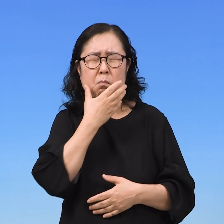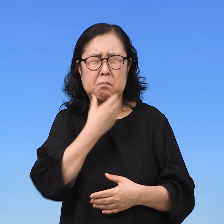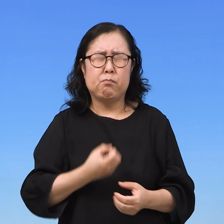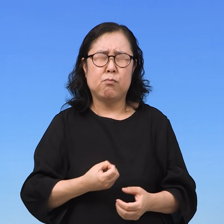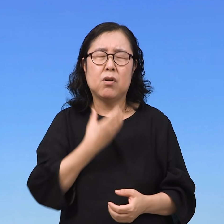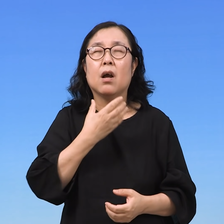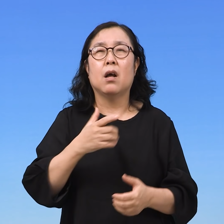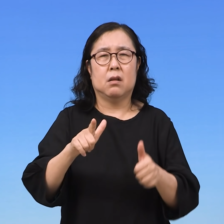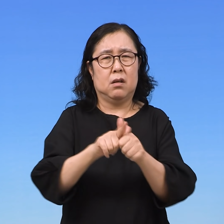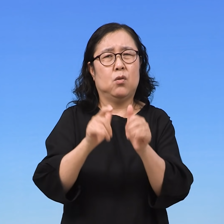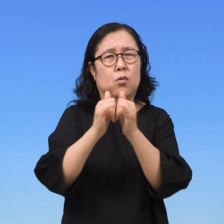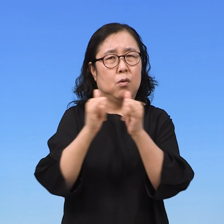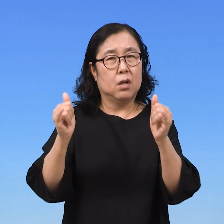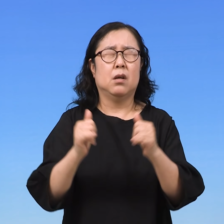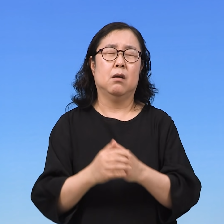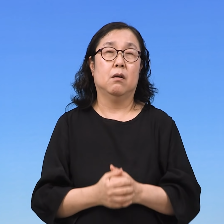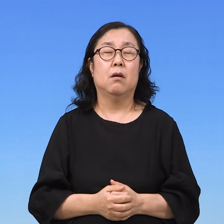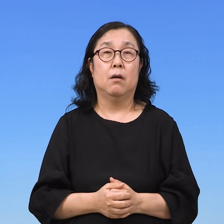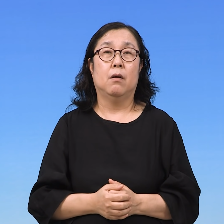불행한 크리스천입니다.